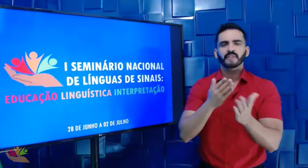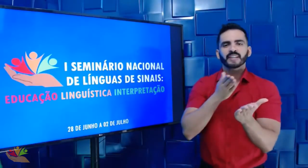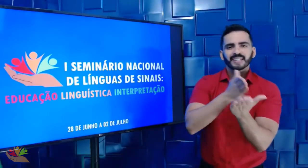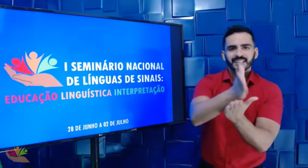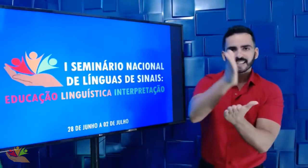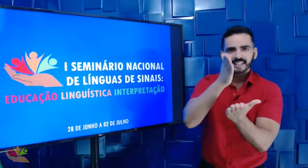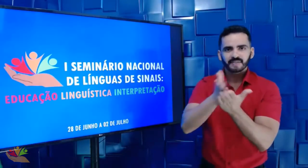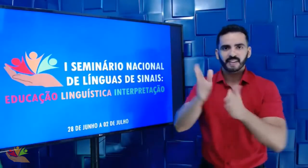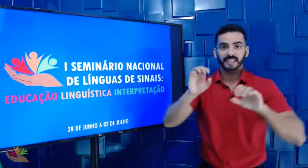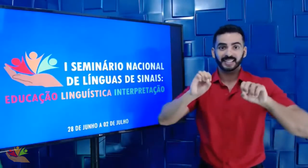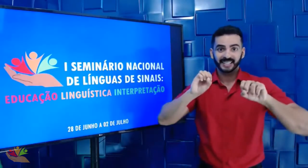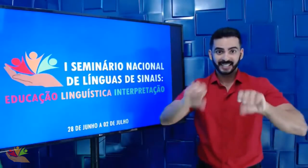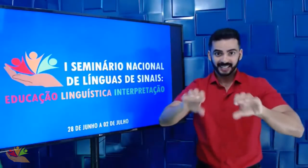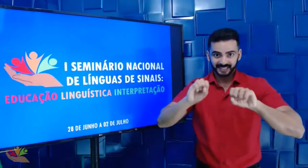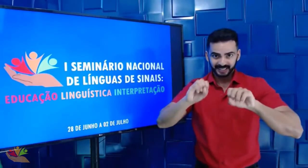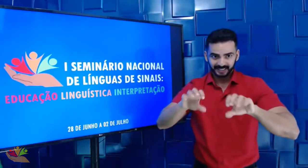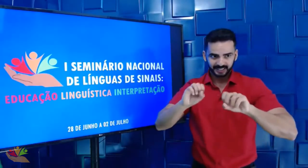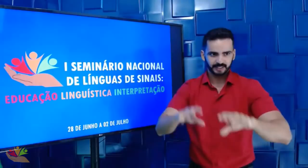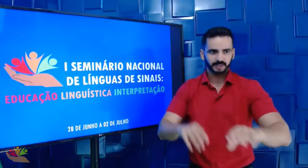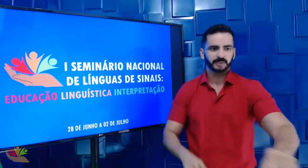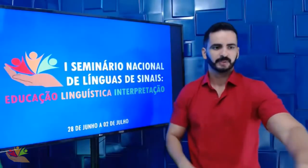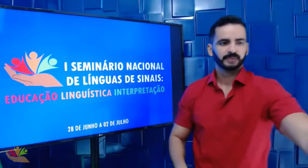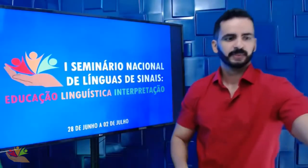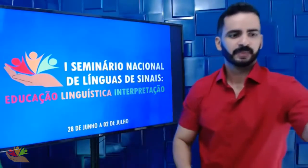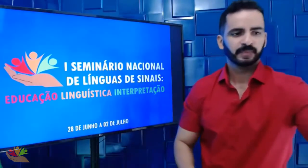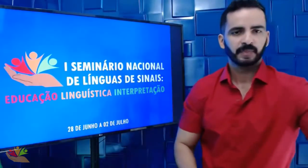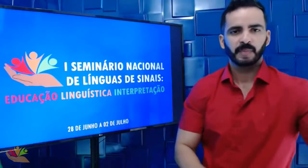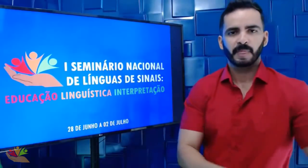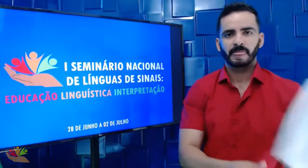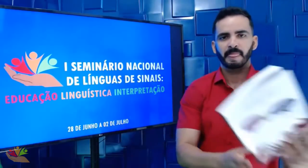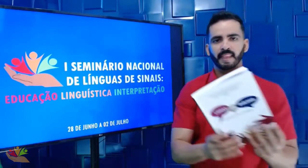fez o sorteio dos livros,